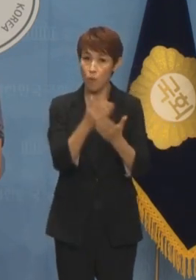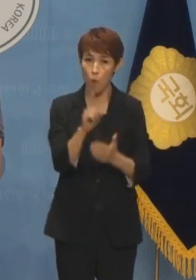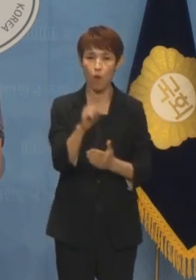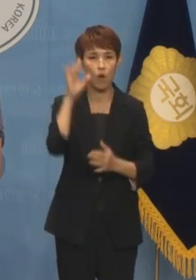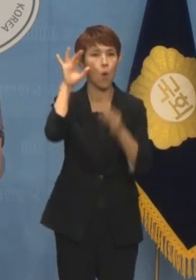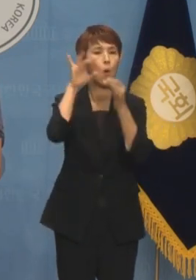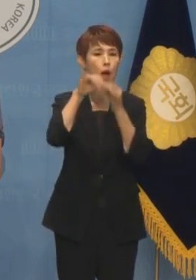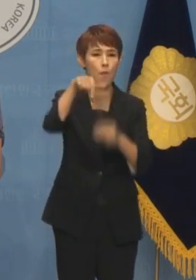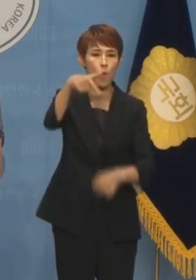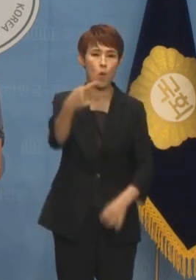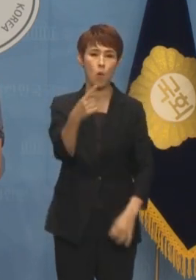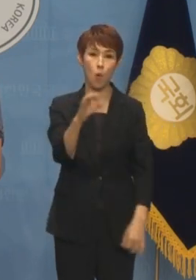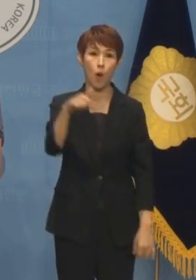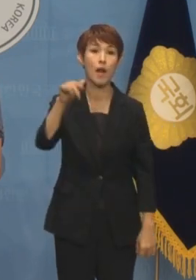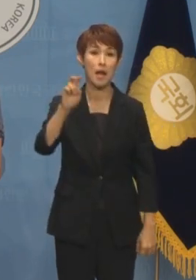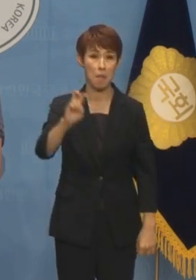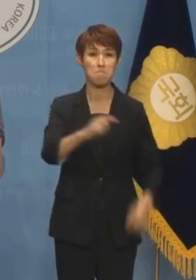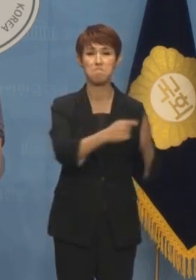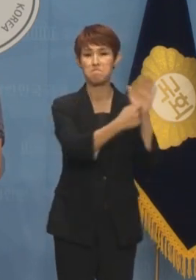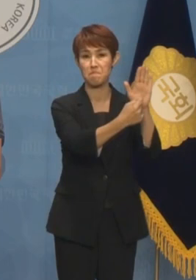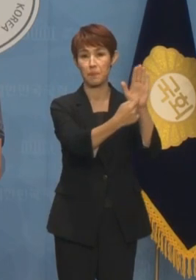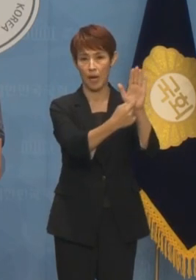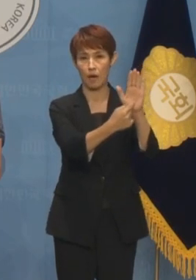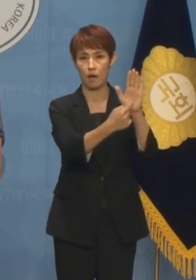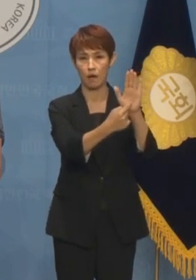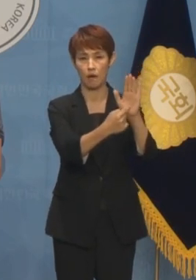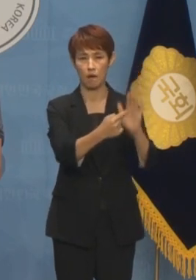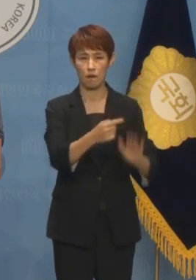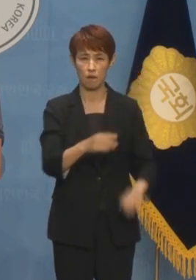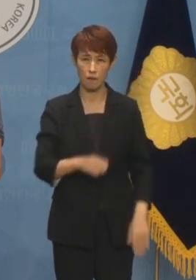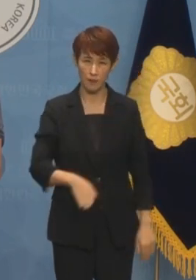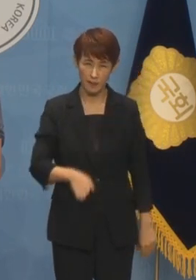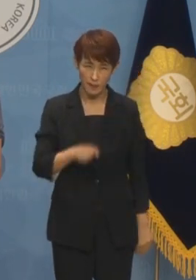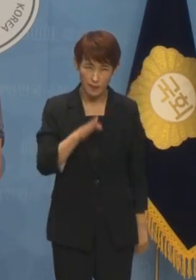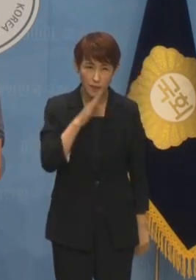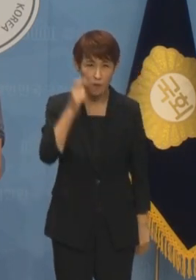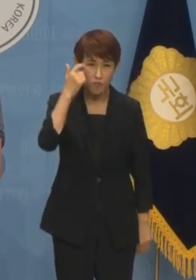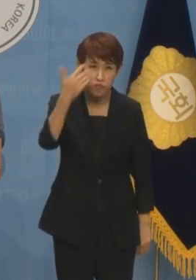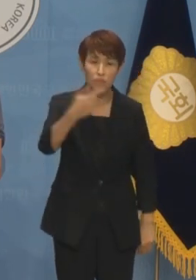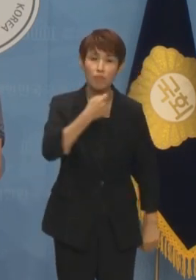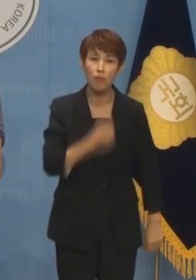공감이라고 밝혔습니다 정말로 진심으로